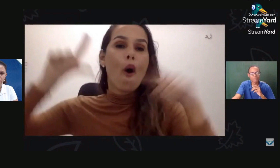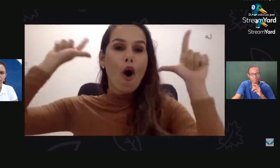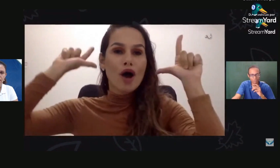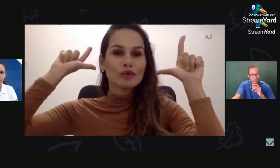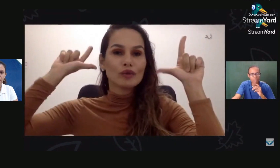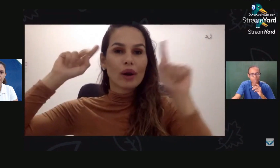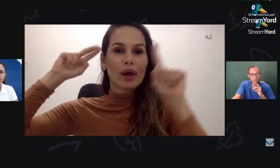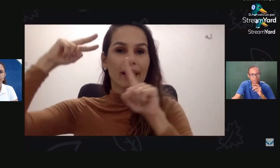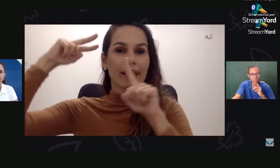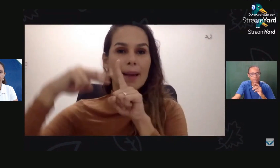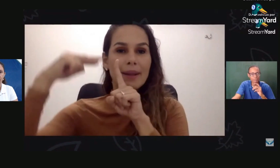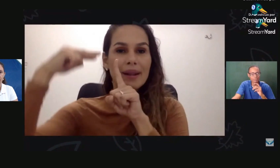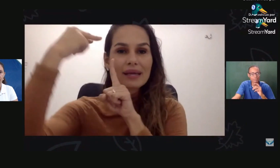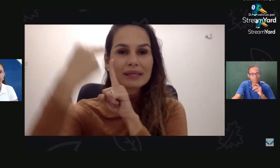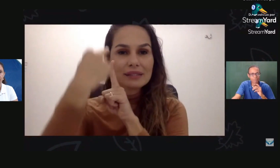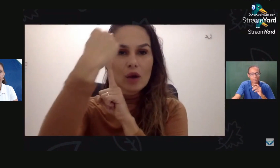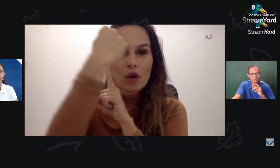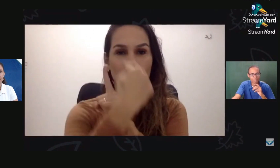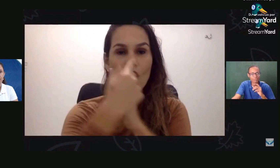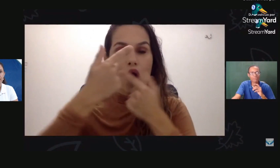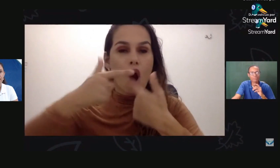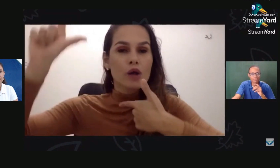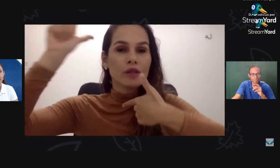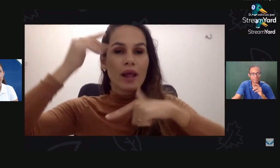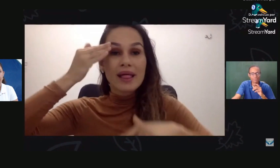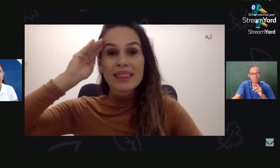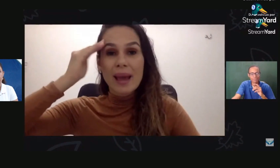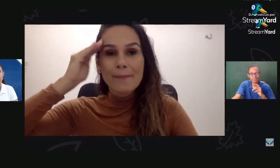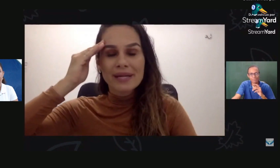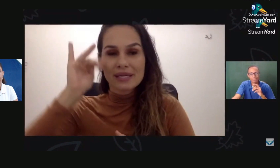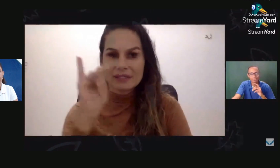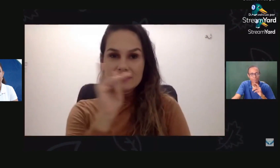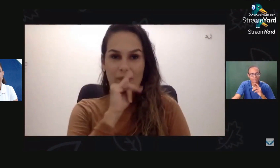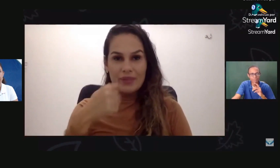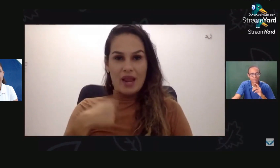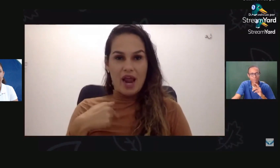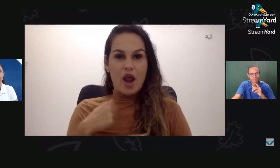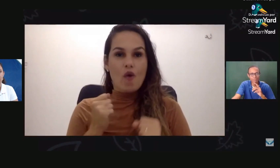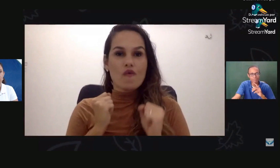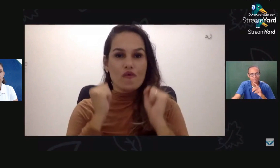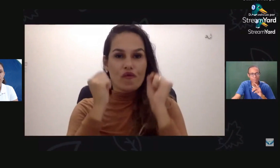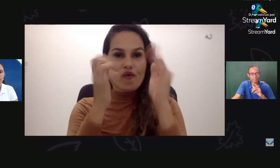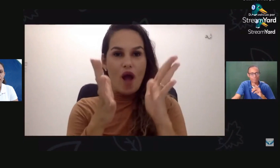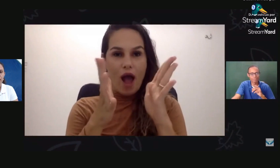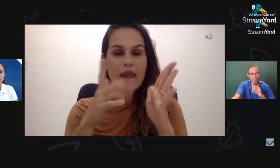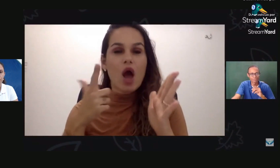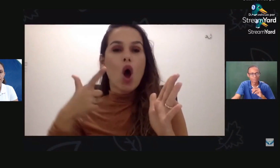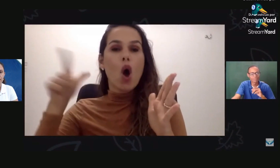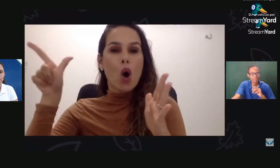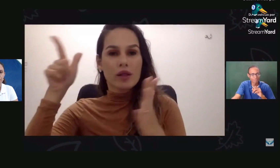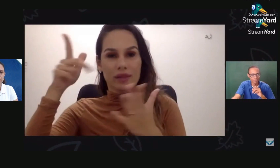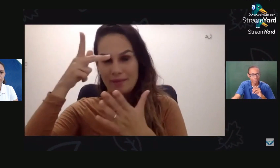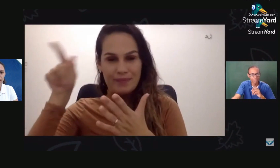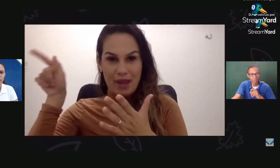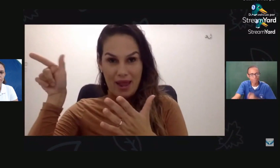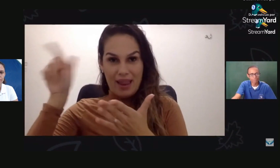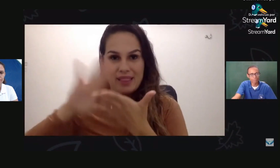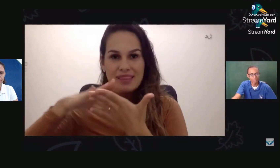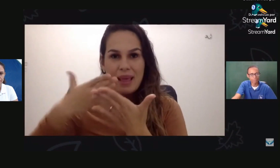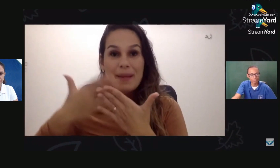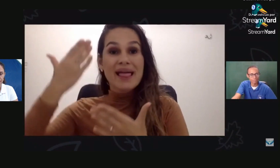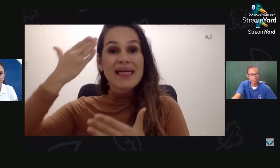interpretação, né? E ter, então, a visibilidade. Eu, por exemplo,